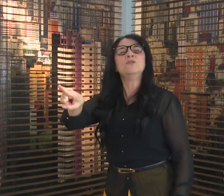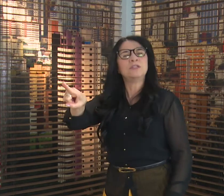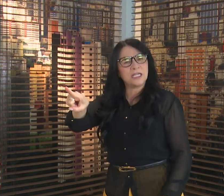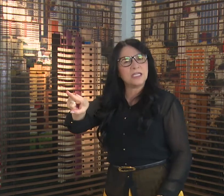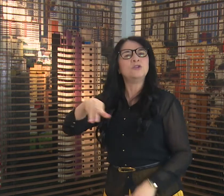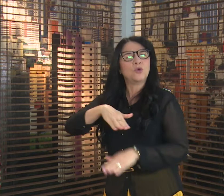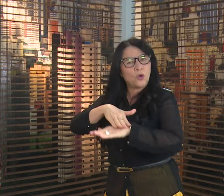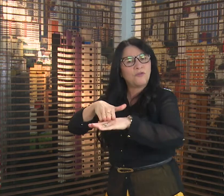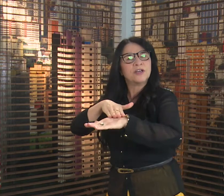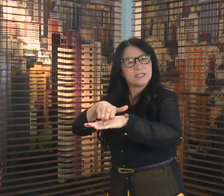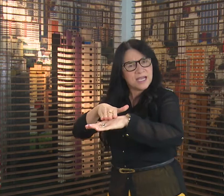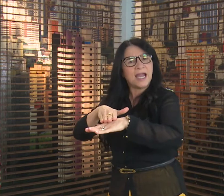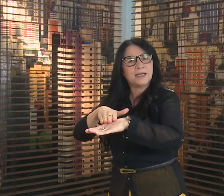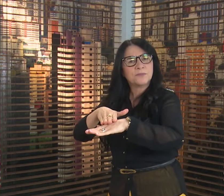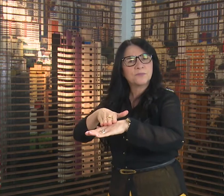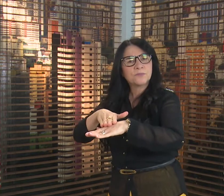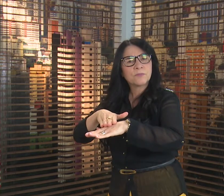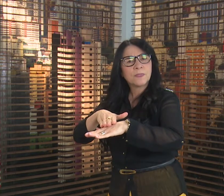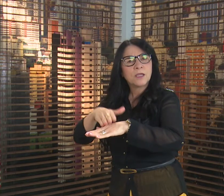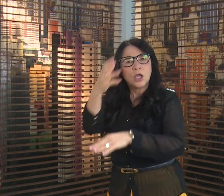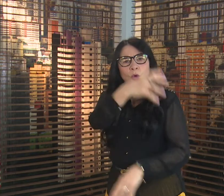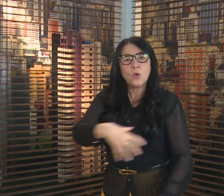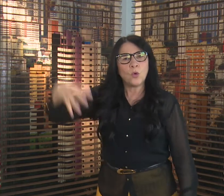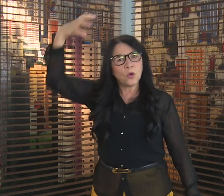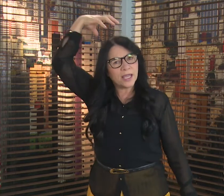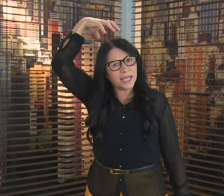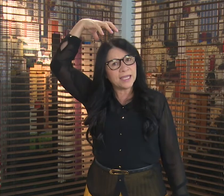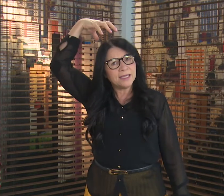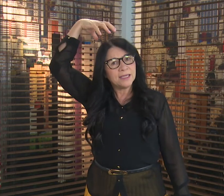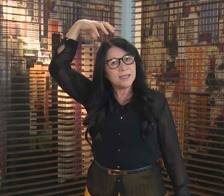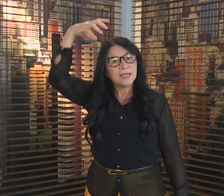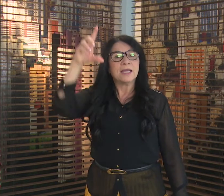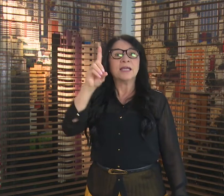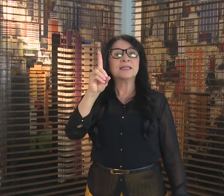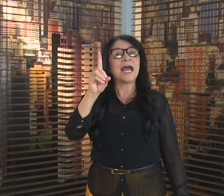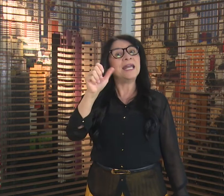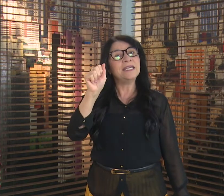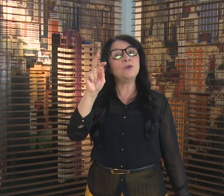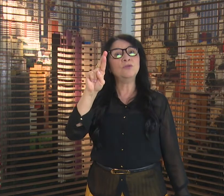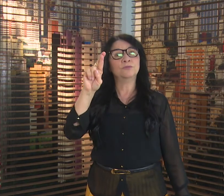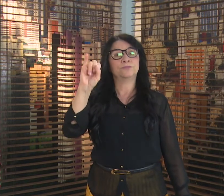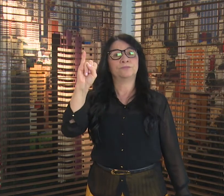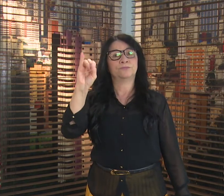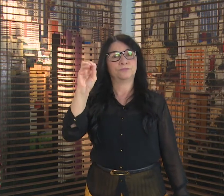ter ido conversar com o rei Dario,